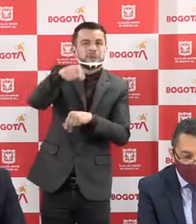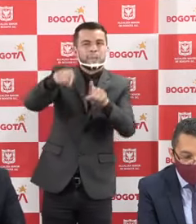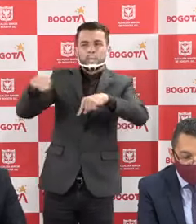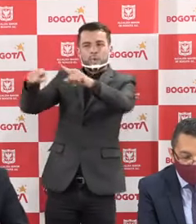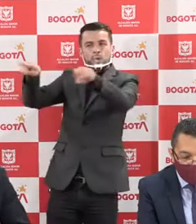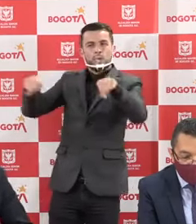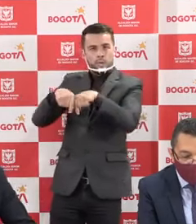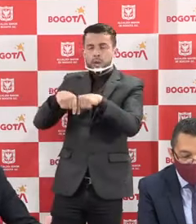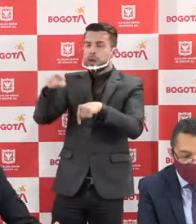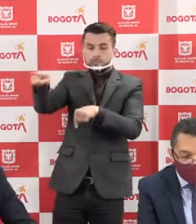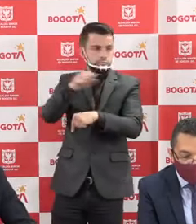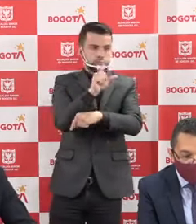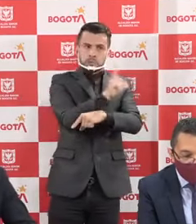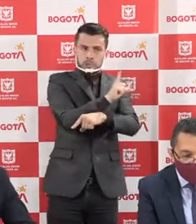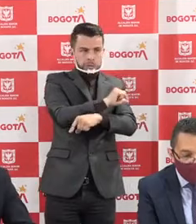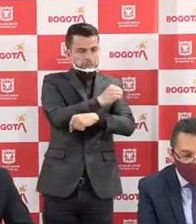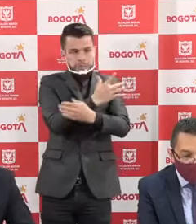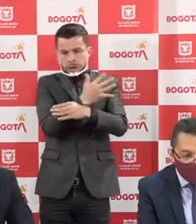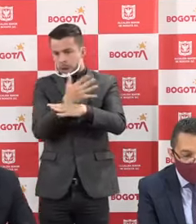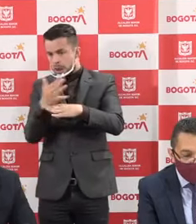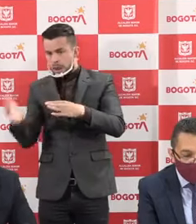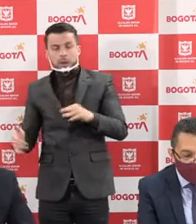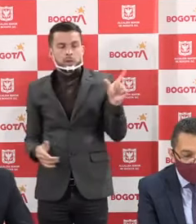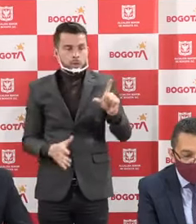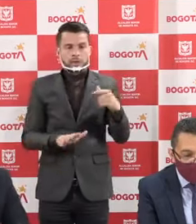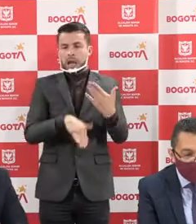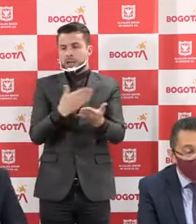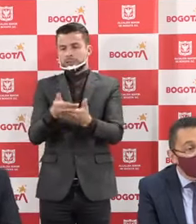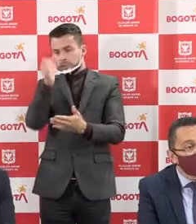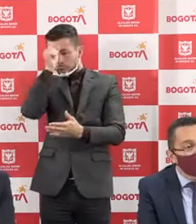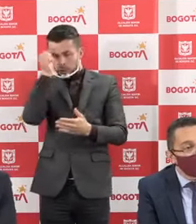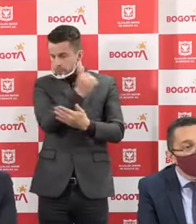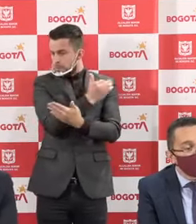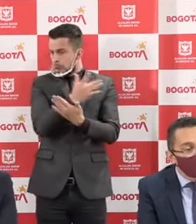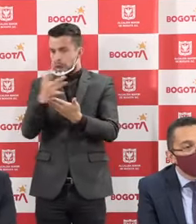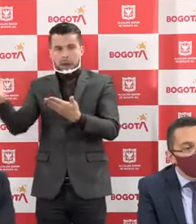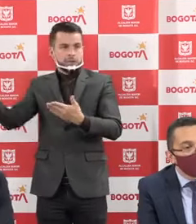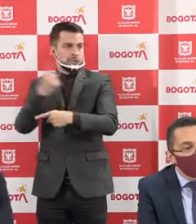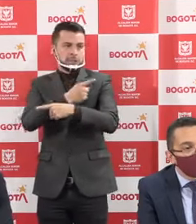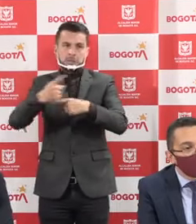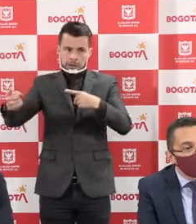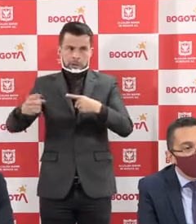esta pandemia no tendrán ninguna restricción podrán funcionar desde el día lunes hasta el día domingo